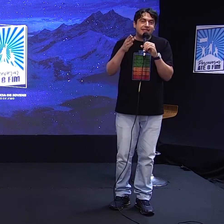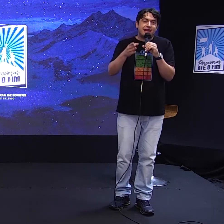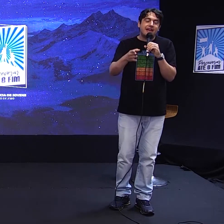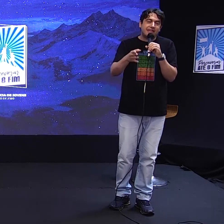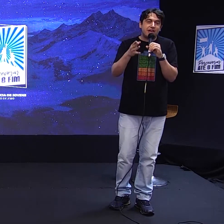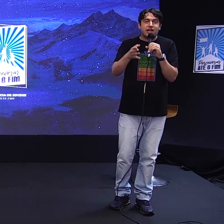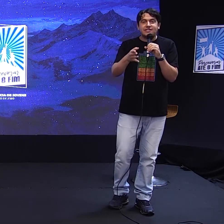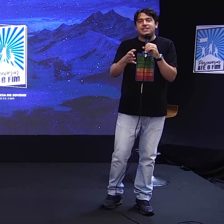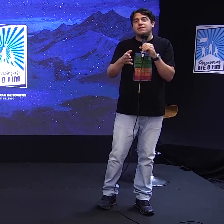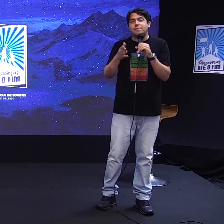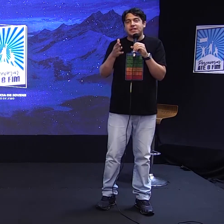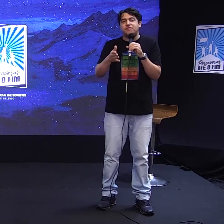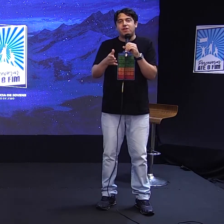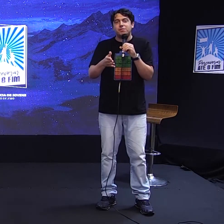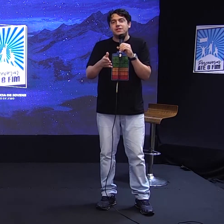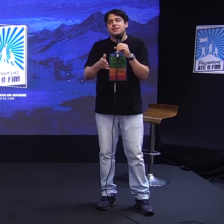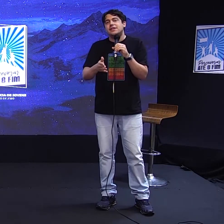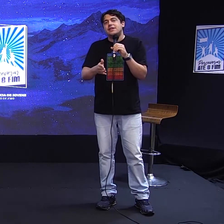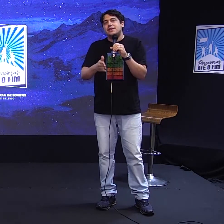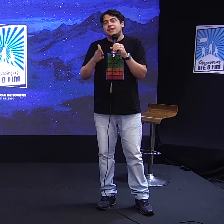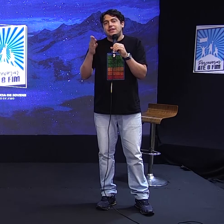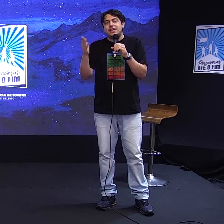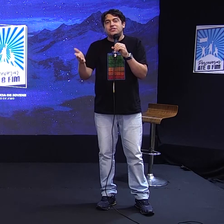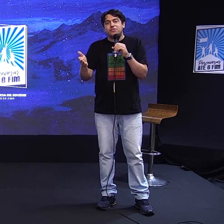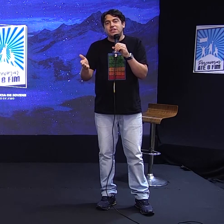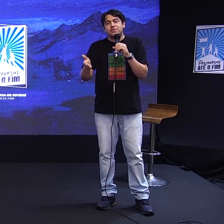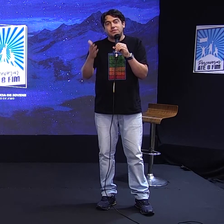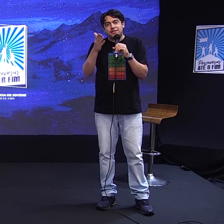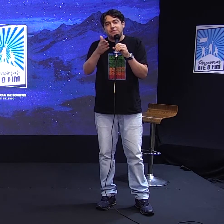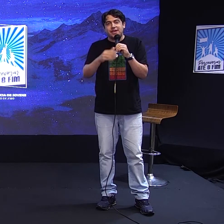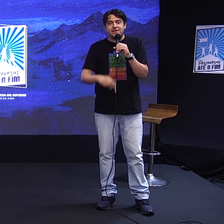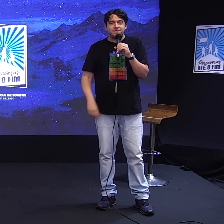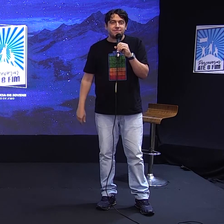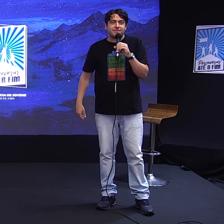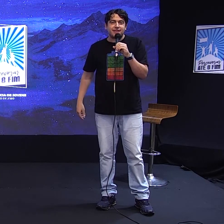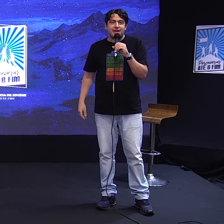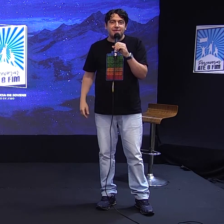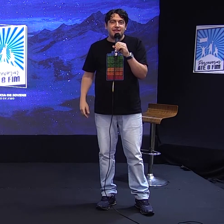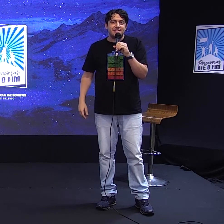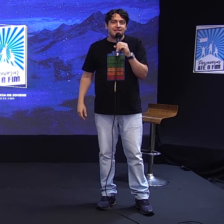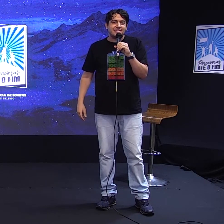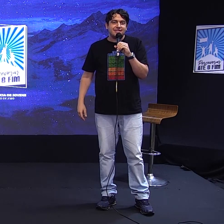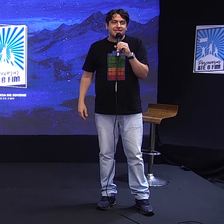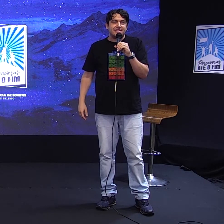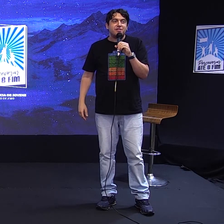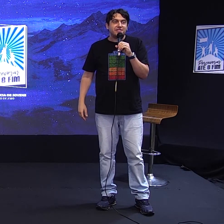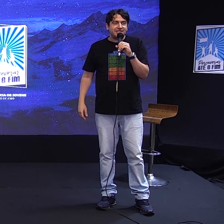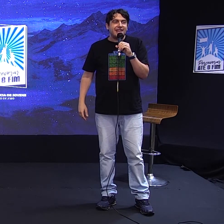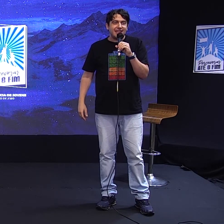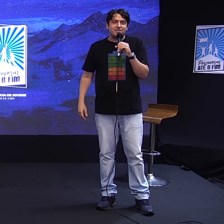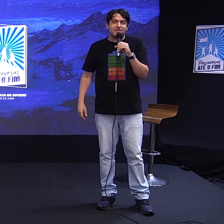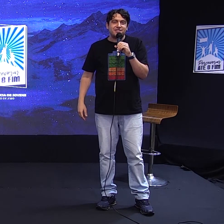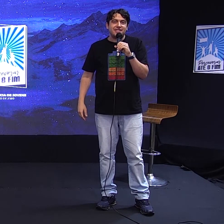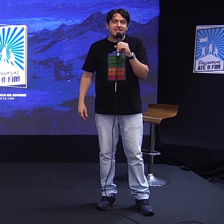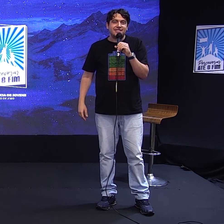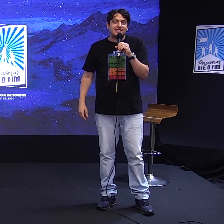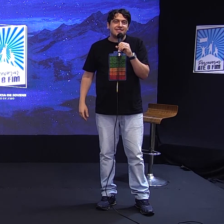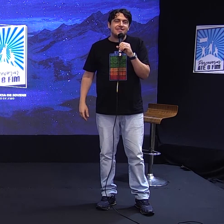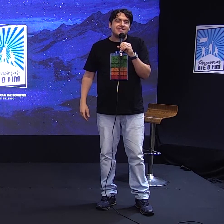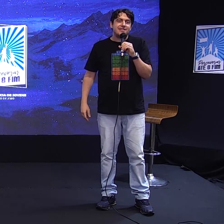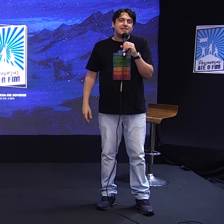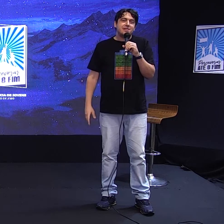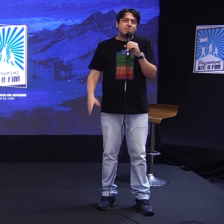vai ter a oração na plataforma. E às 8 também. Amém? Considerai os vossos